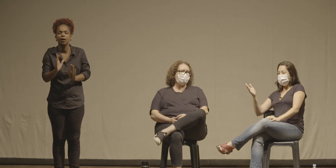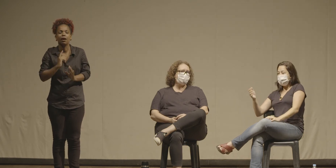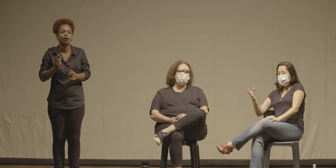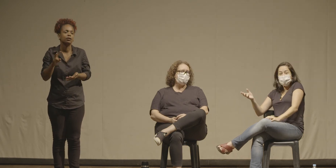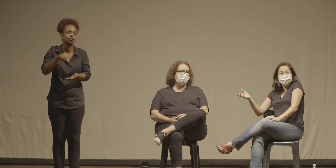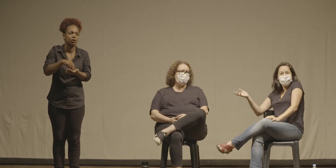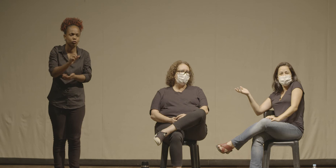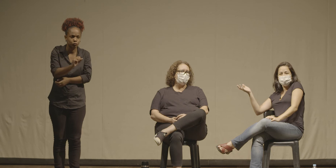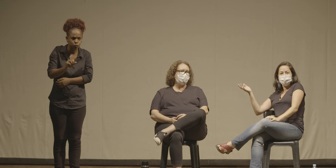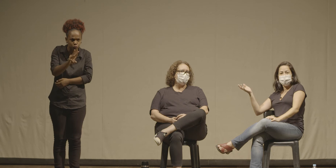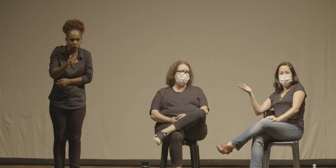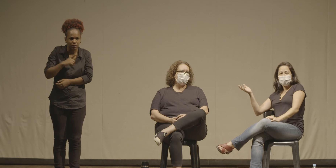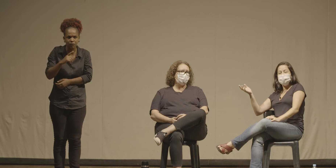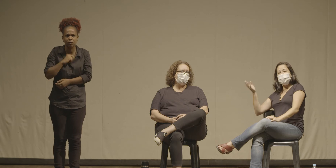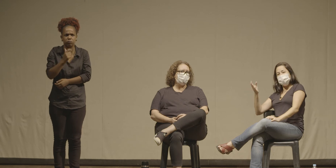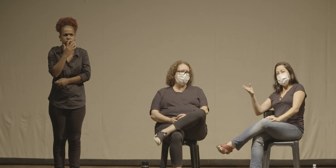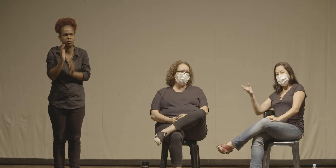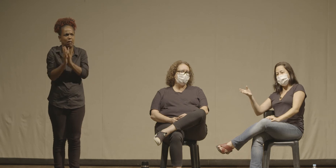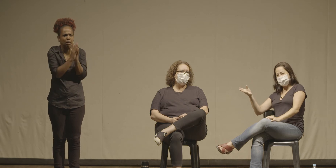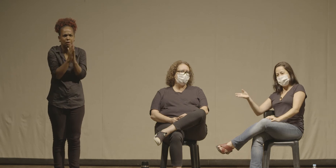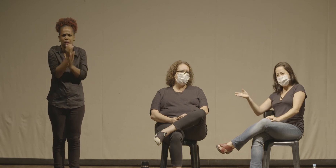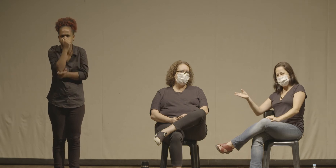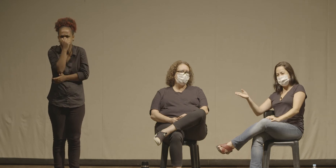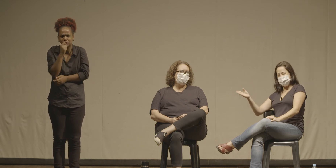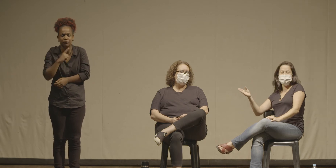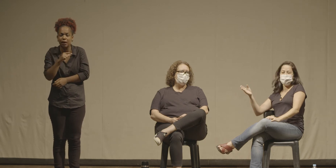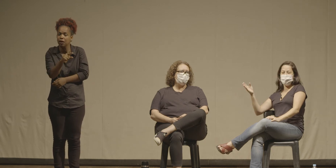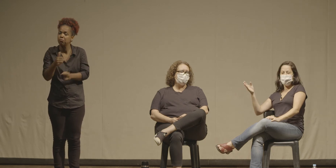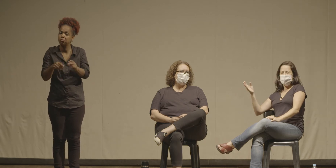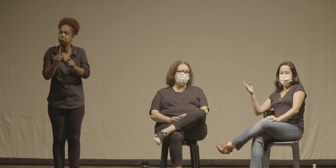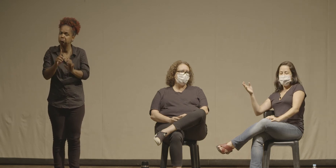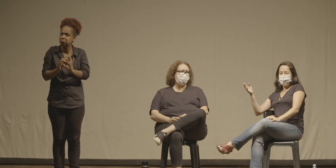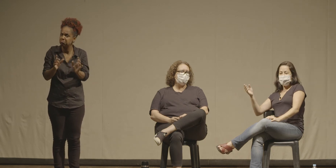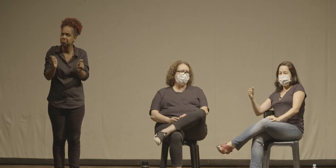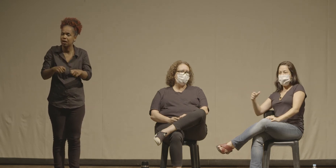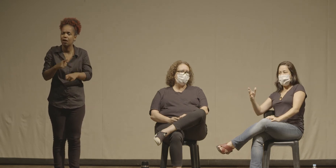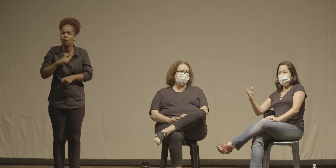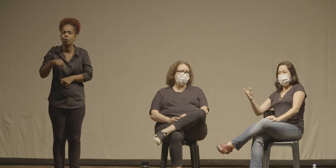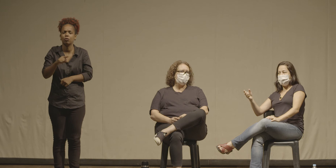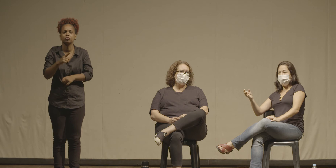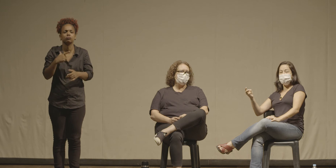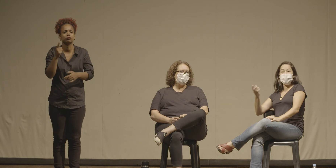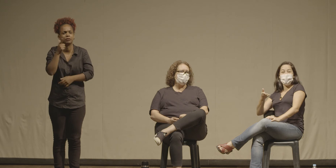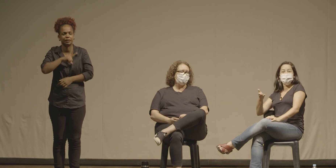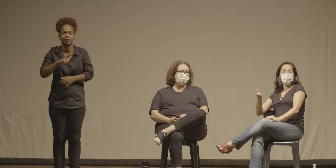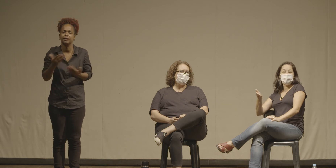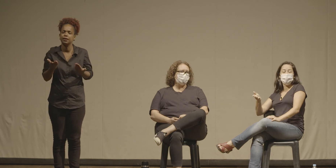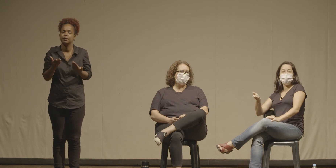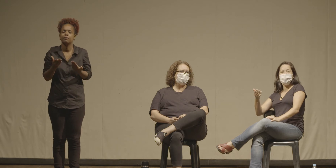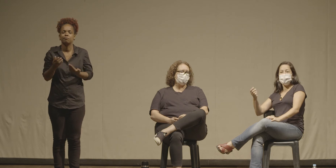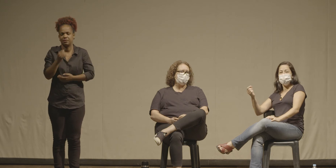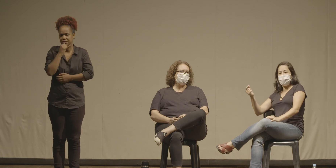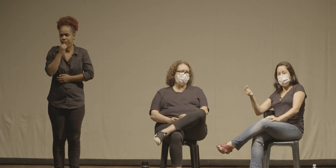eu chego num show tá lotado, porque hoje é mais democrático você conseguir chegar ao público. Eu vou falar, por